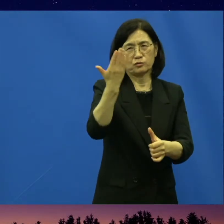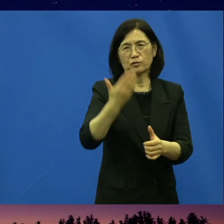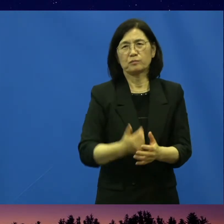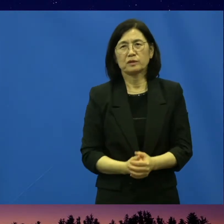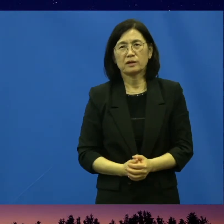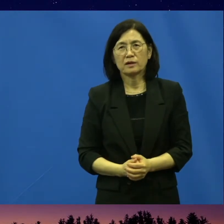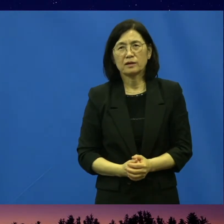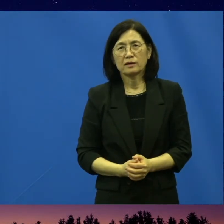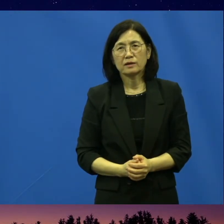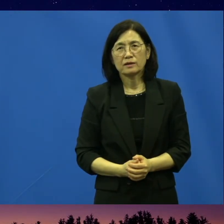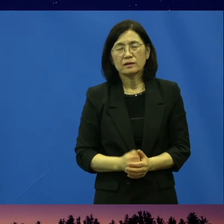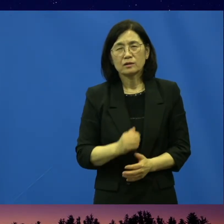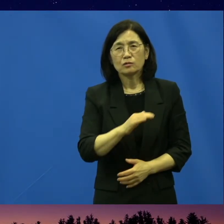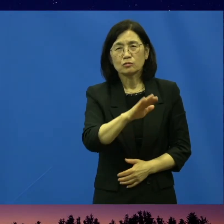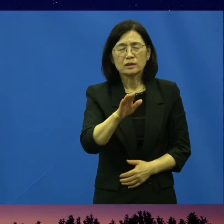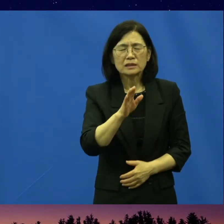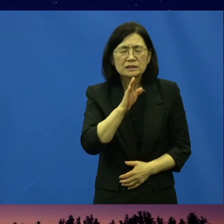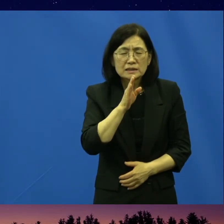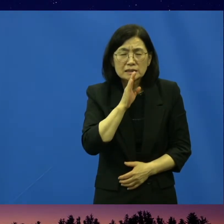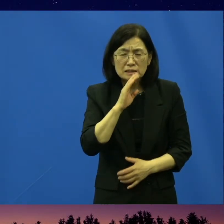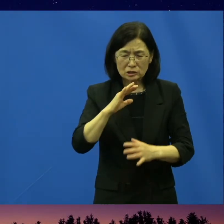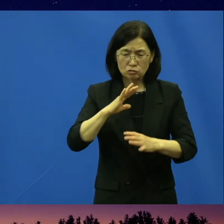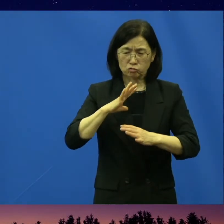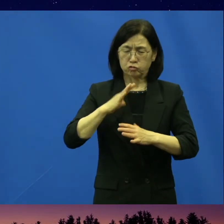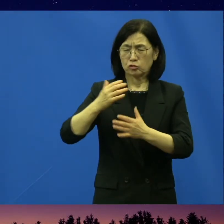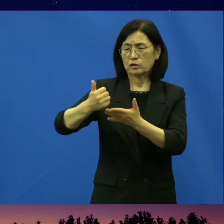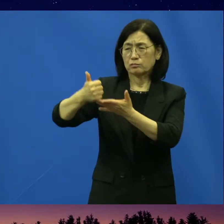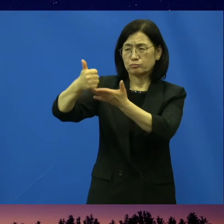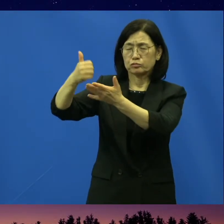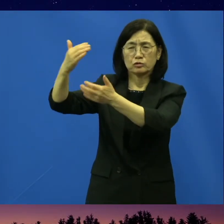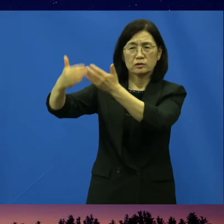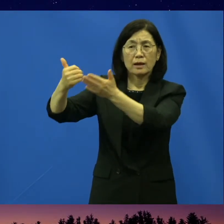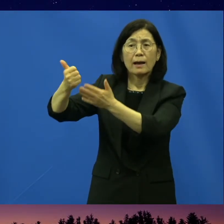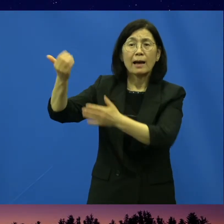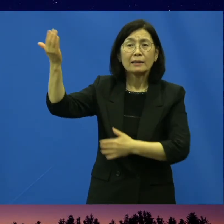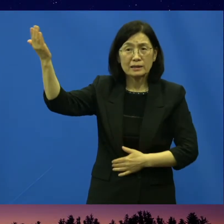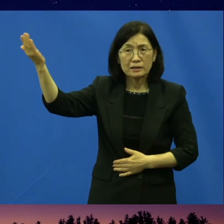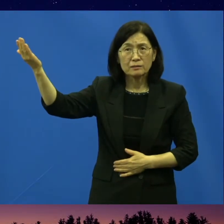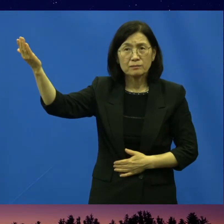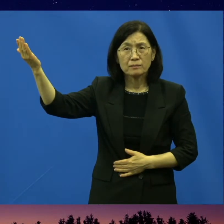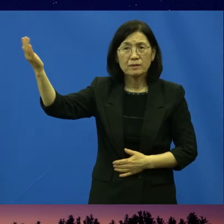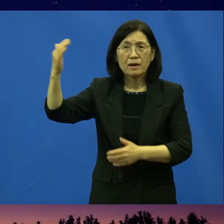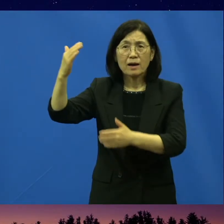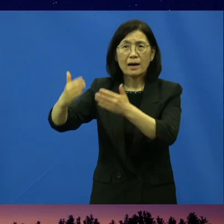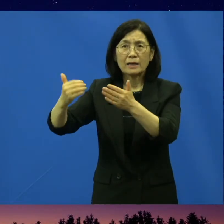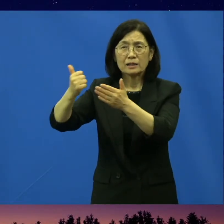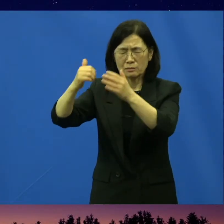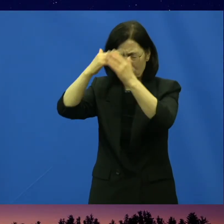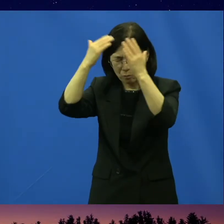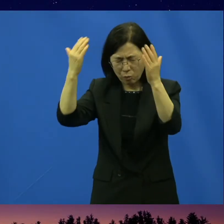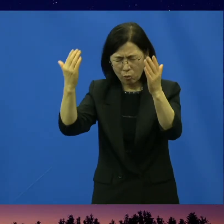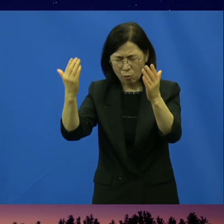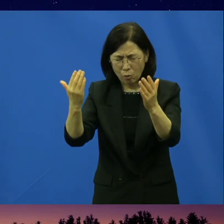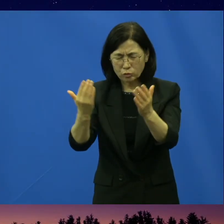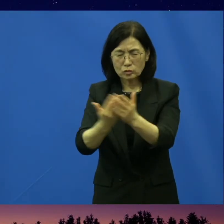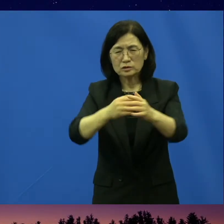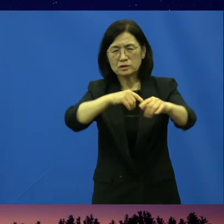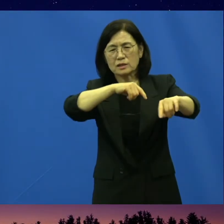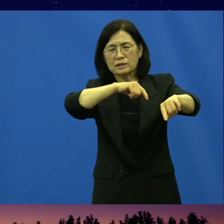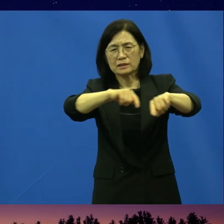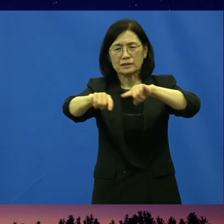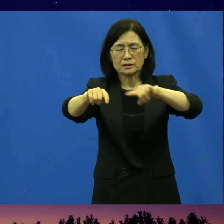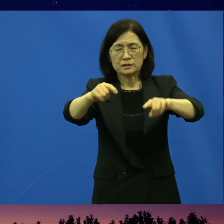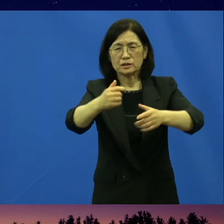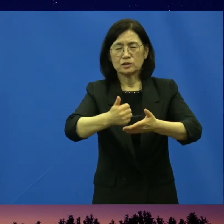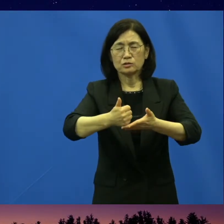재확인해야 돼요. 우리가 진정으로 두려워할 분은 하나님이시고 그분이 모든 것을 다스리시는 분이고 모든